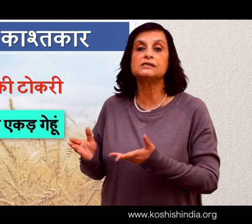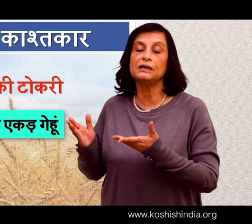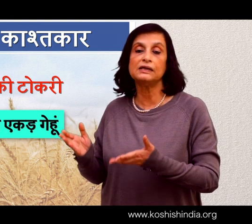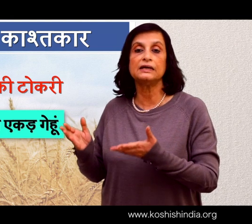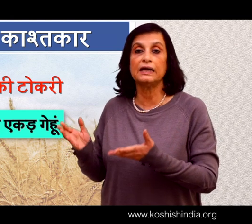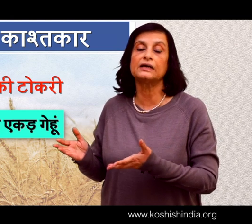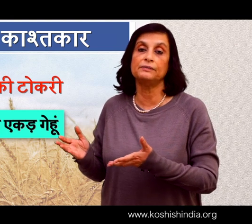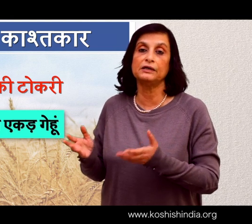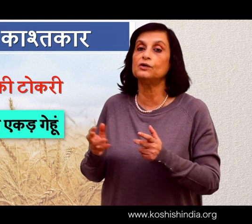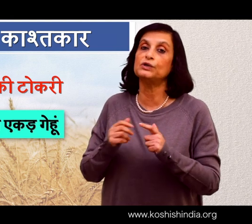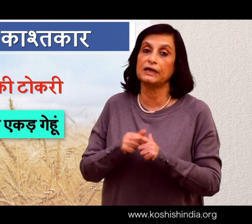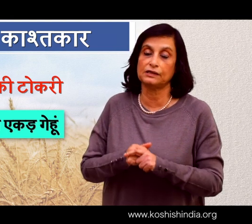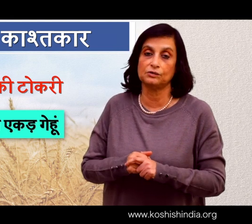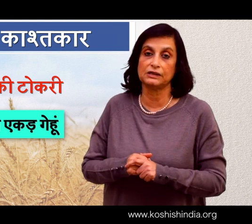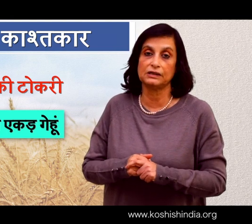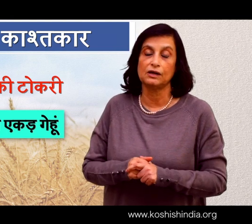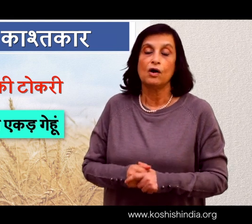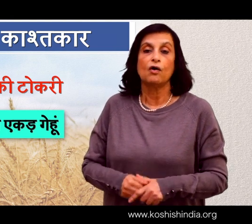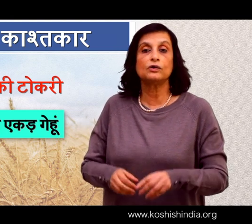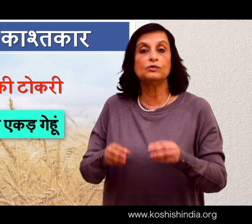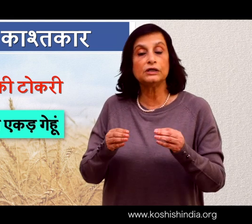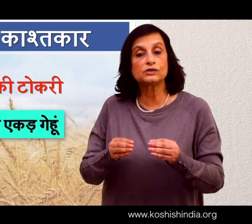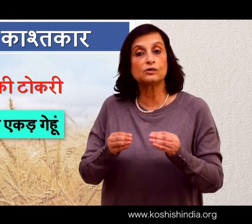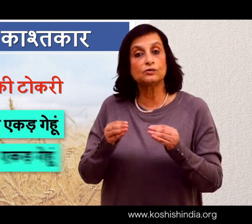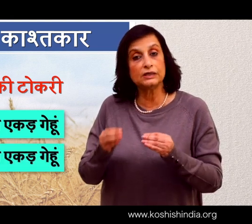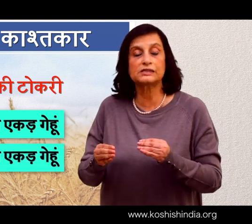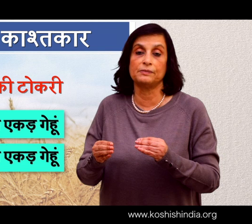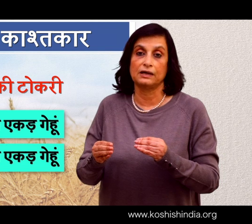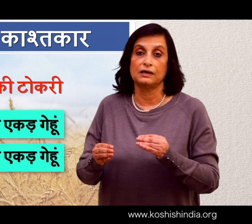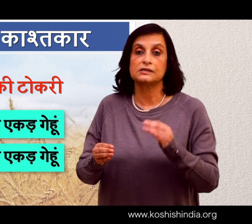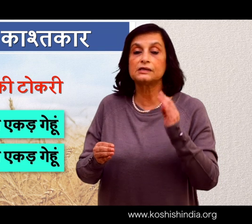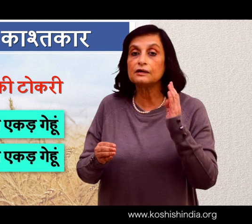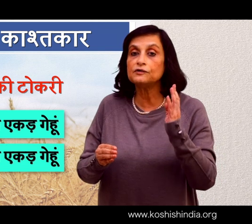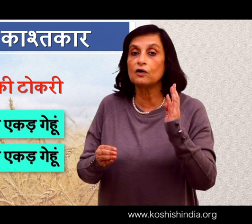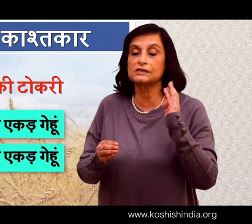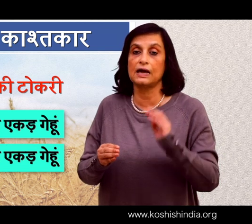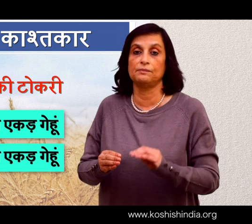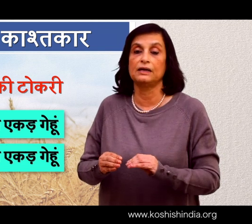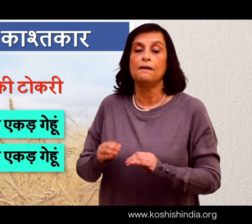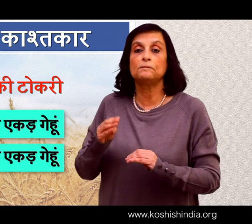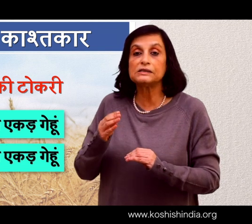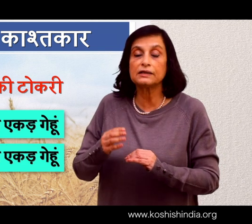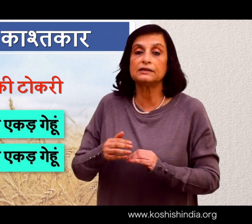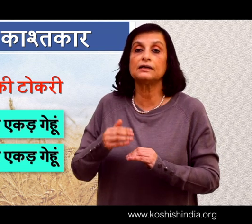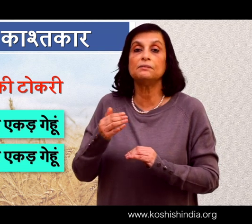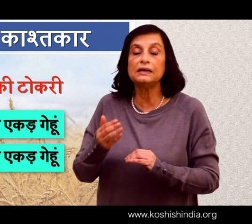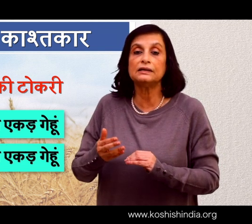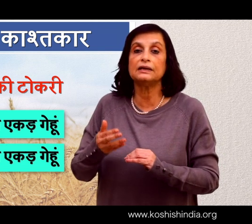परगेहूंकीखेतीकीजातीथी। और1919तक,महज9 वर्षोंमें,